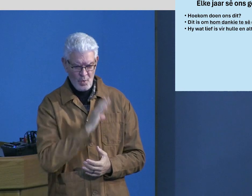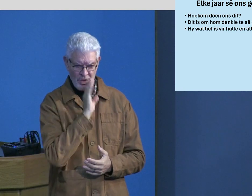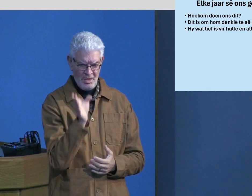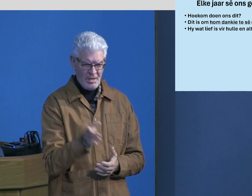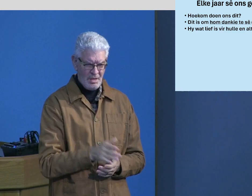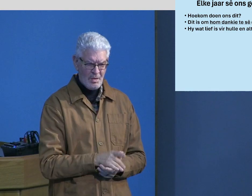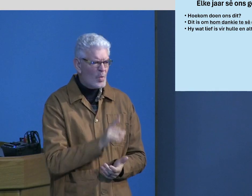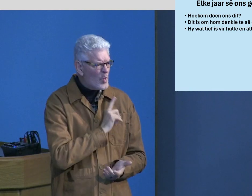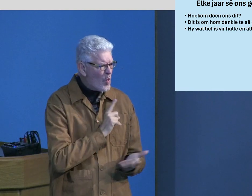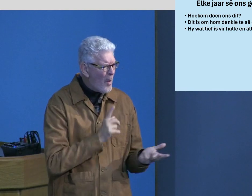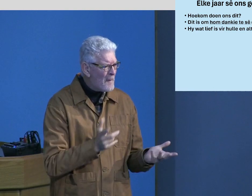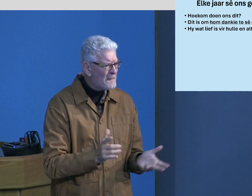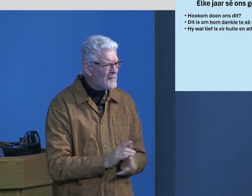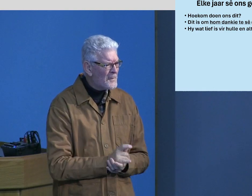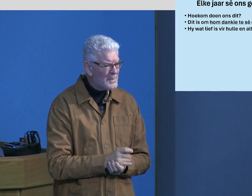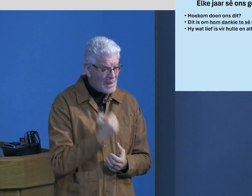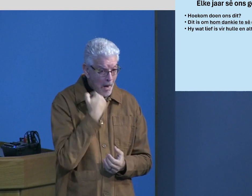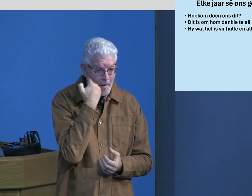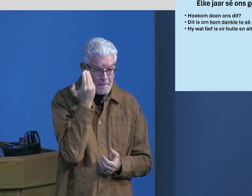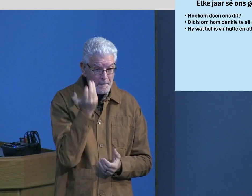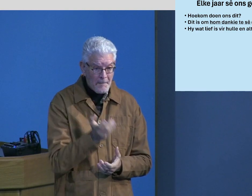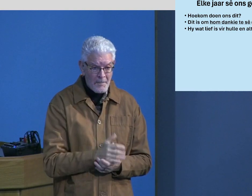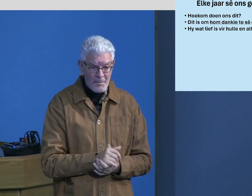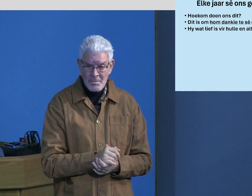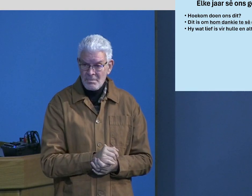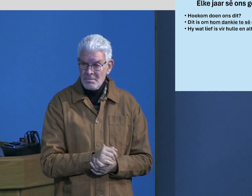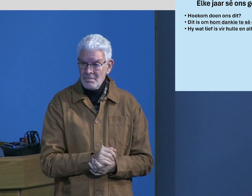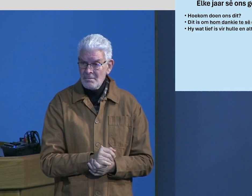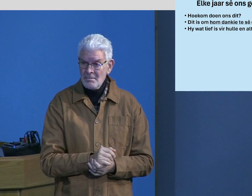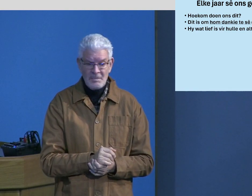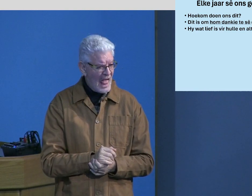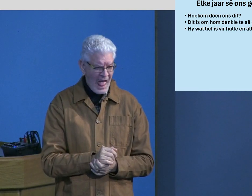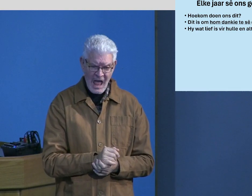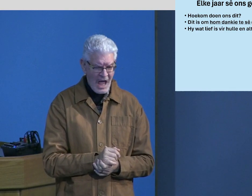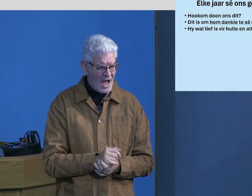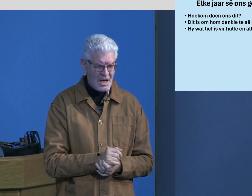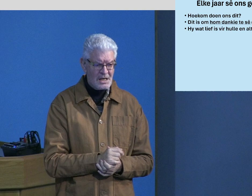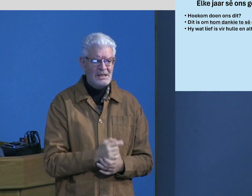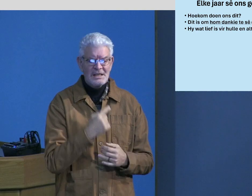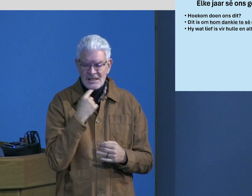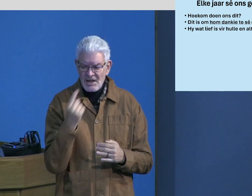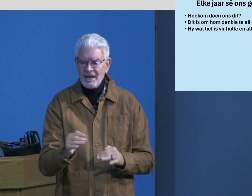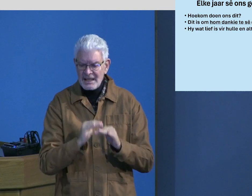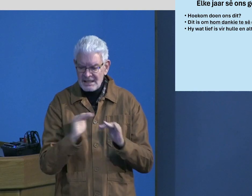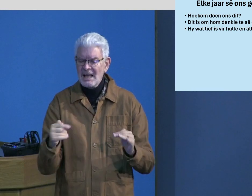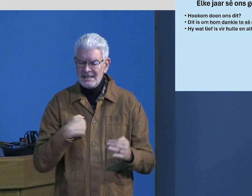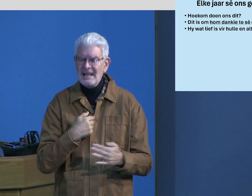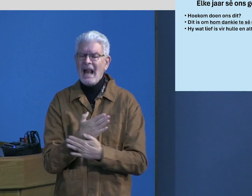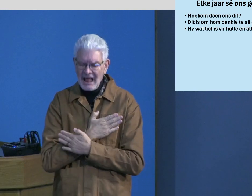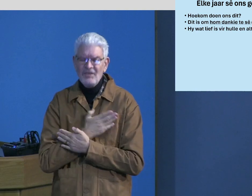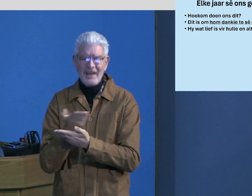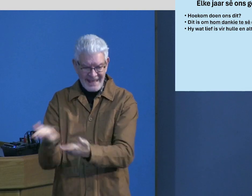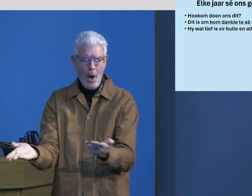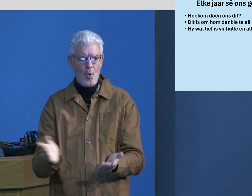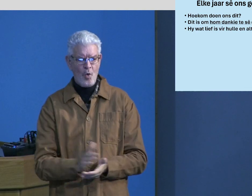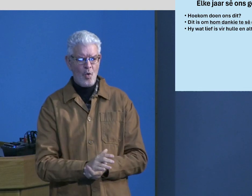maklik vir die kinders sê, ek is lief vir jou nie. Hoekom nie? Is die man skaam? Jy moet sê, ek is lief vir